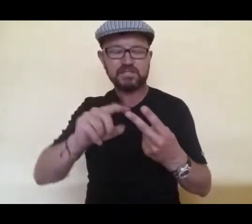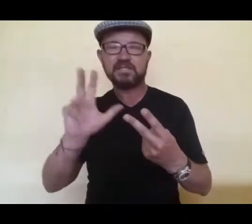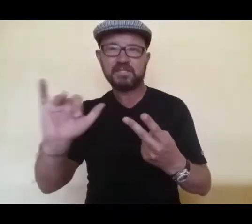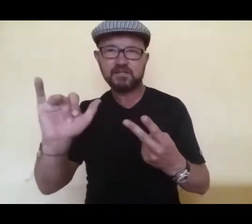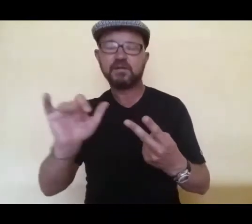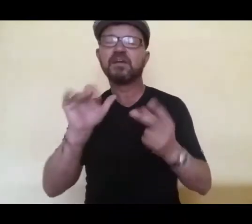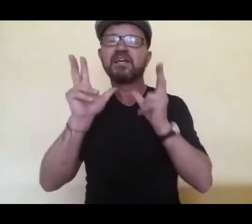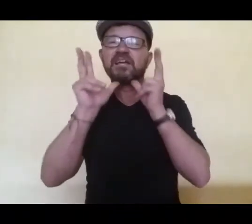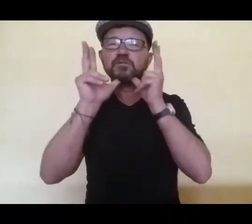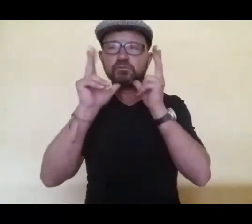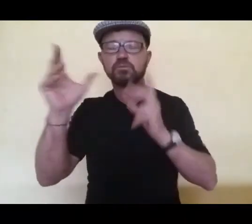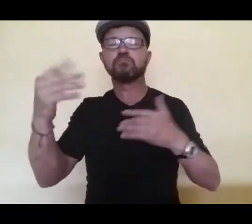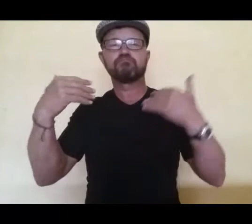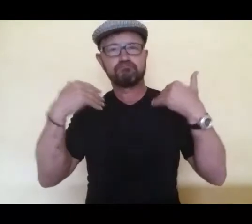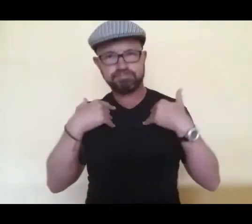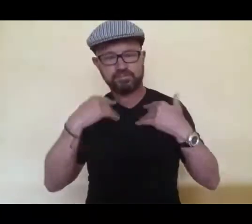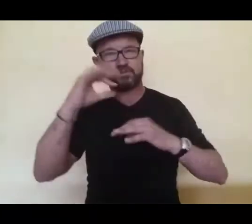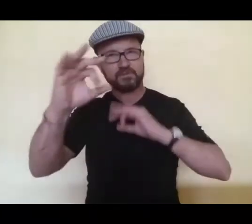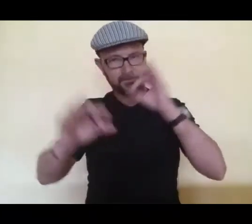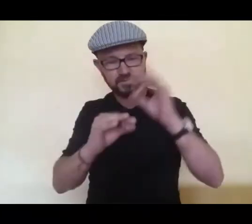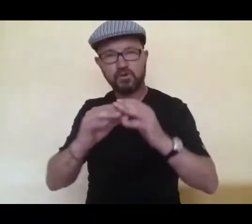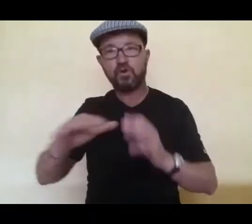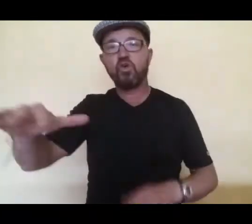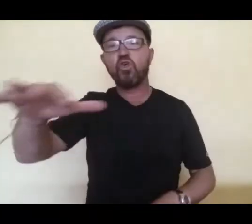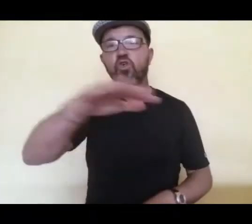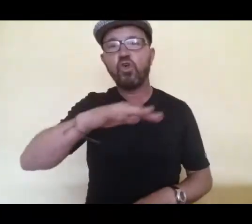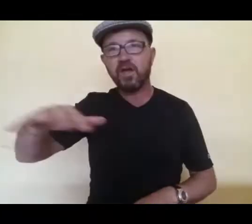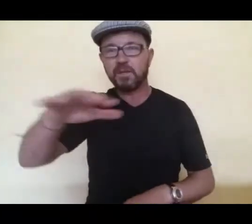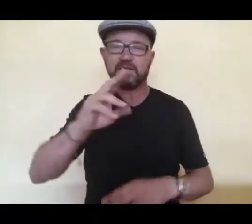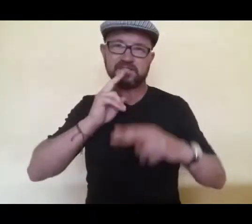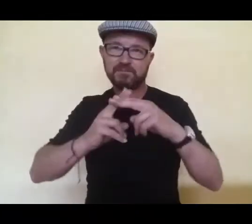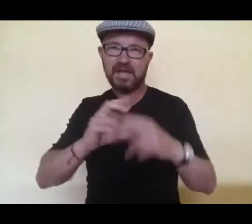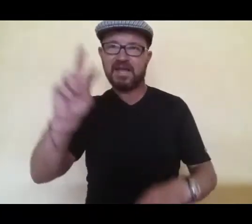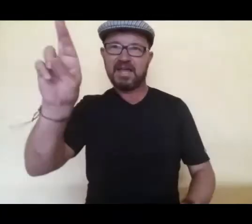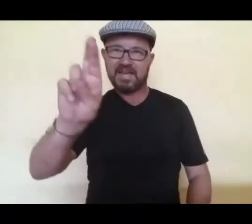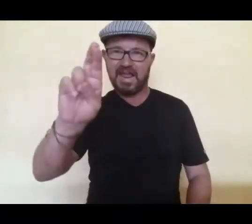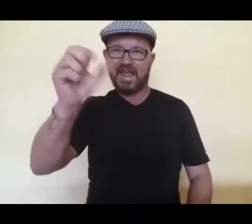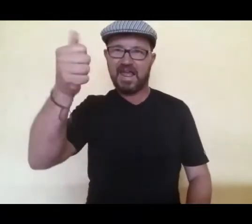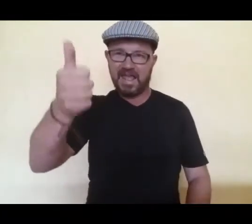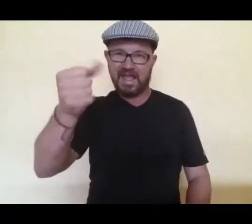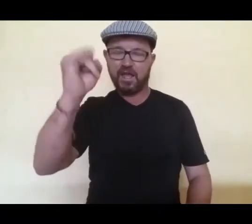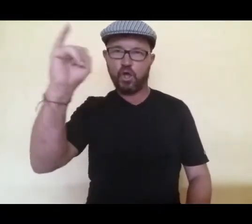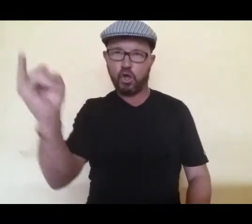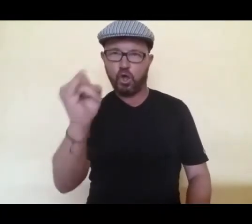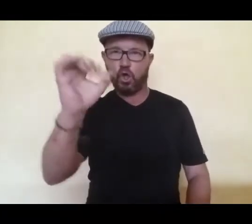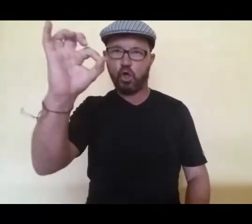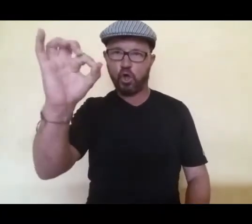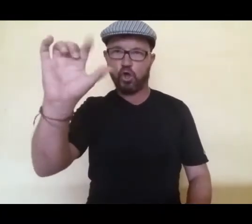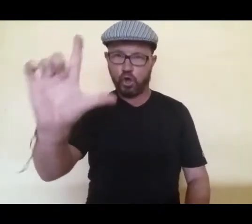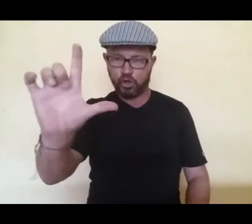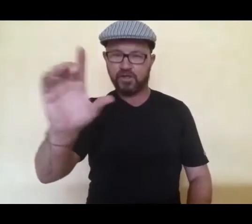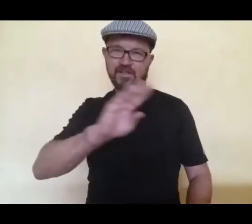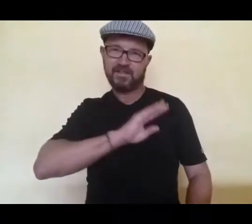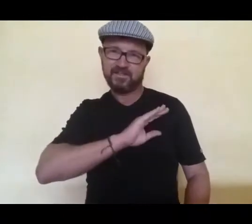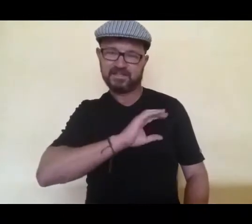que se suspenguera de forma urgent la norma de la Generalitat que marca que la sanitat pública recupere la gestió d'aquest hospital. El